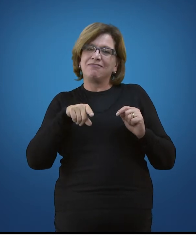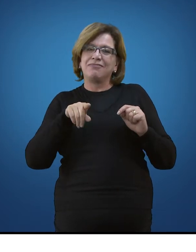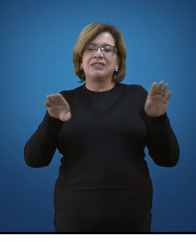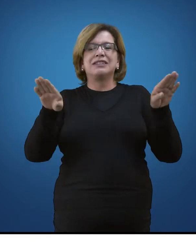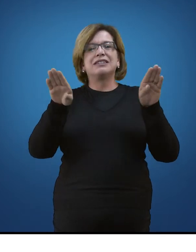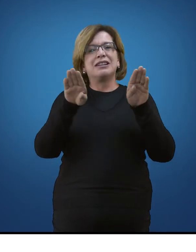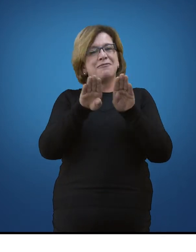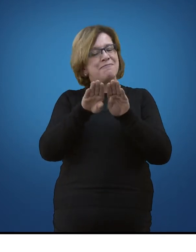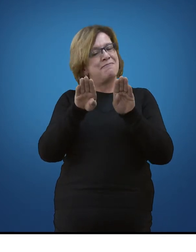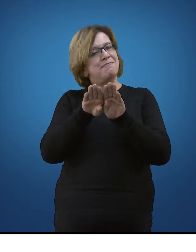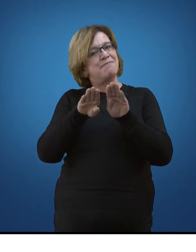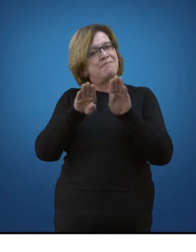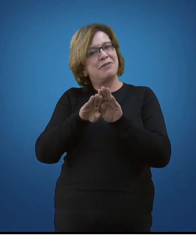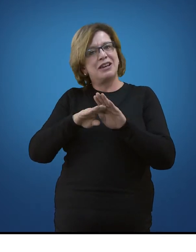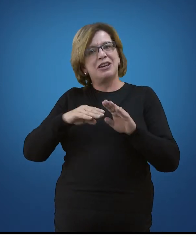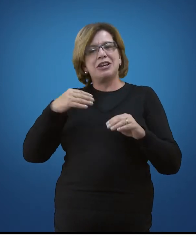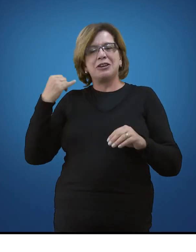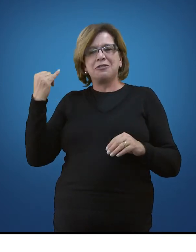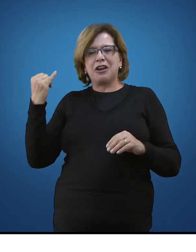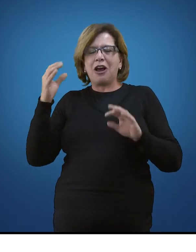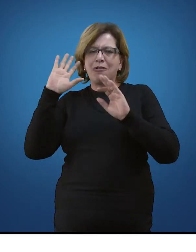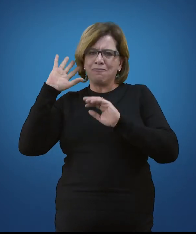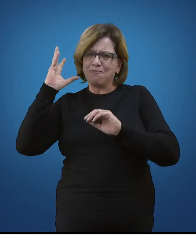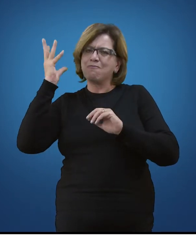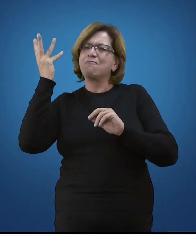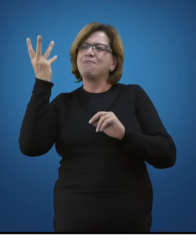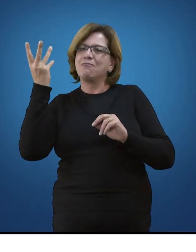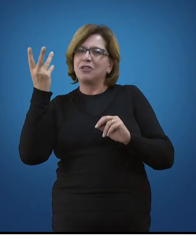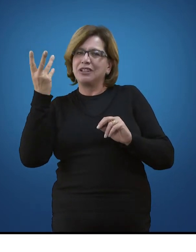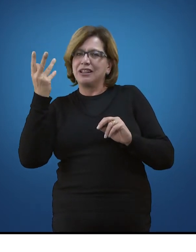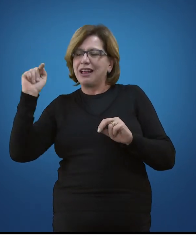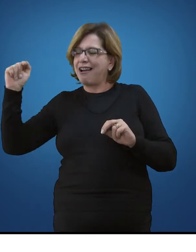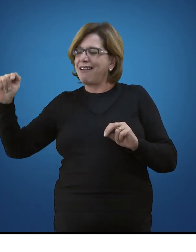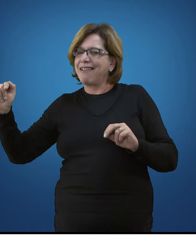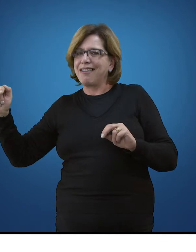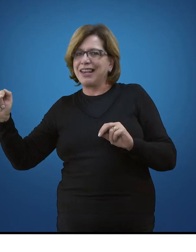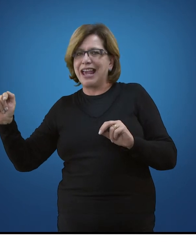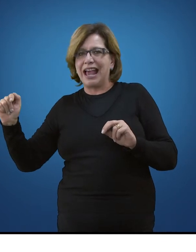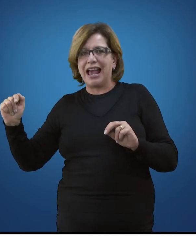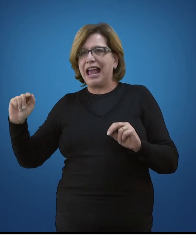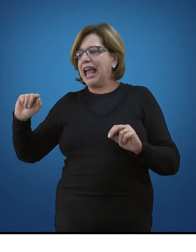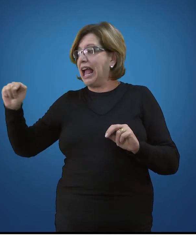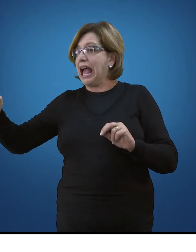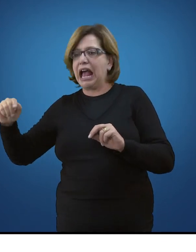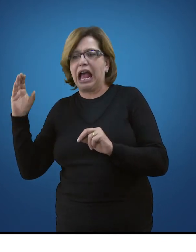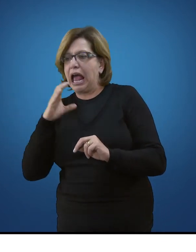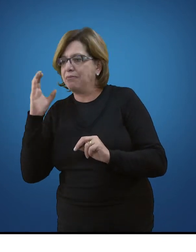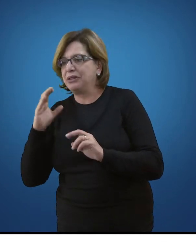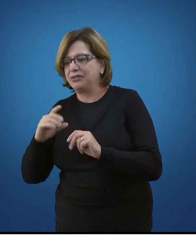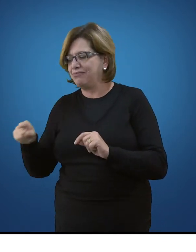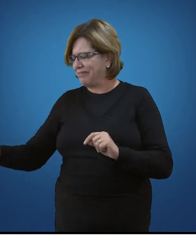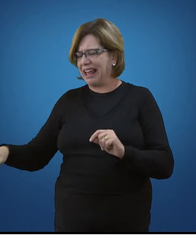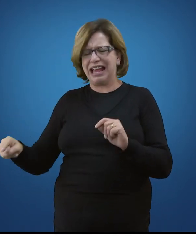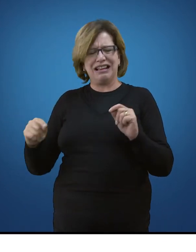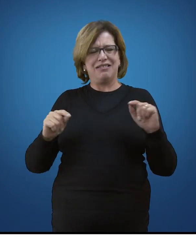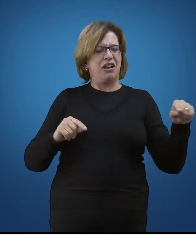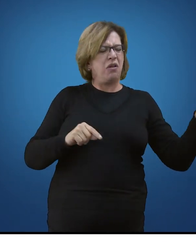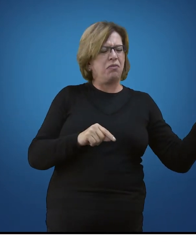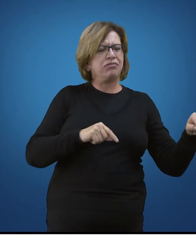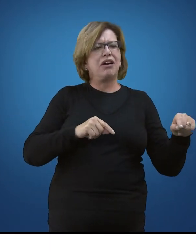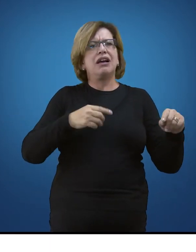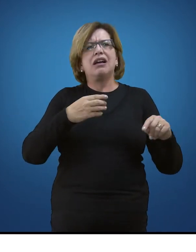Outra coisa que é muito comum a gente ver, o controle não é para ser realizado lá no final do ano.